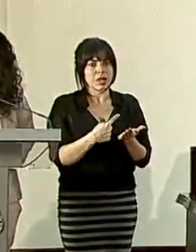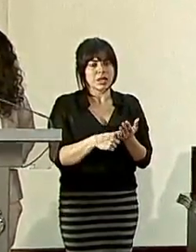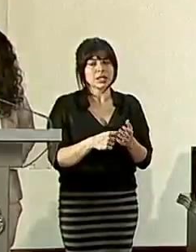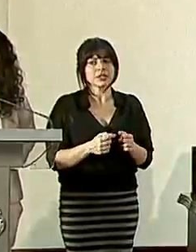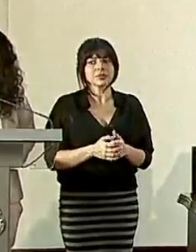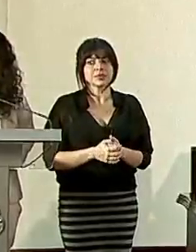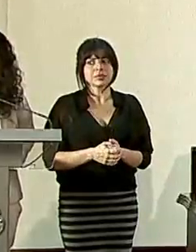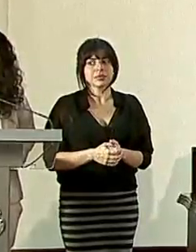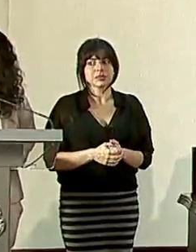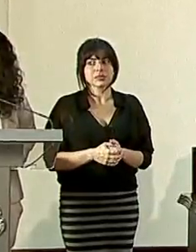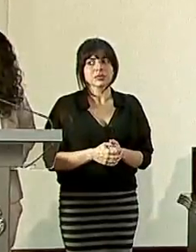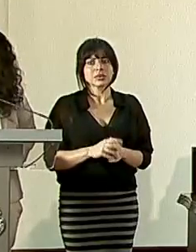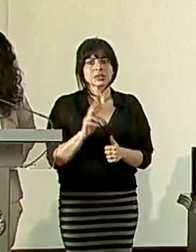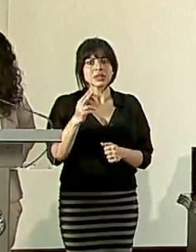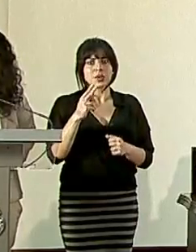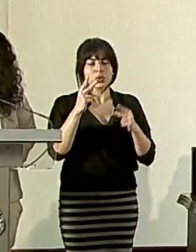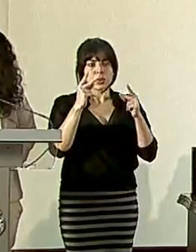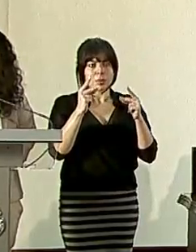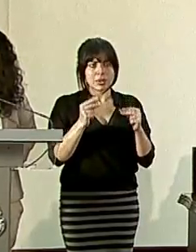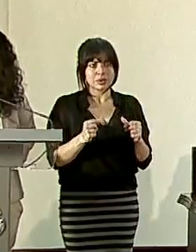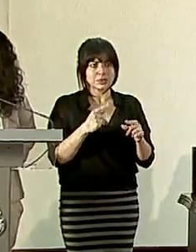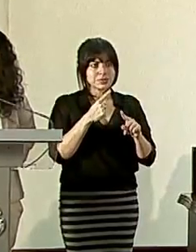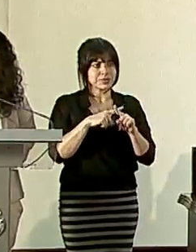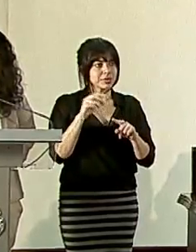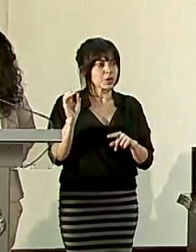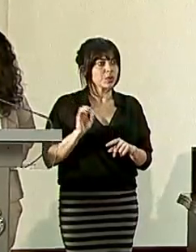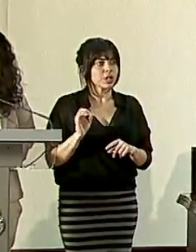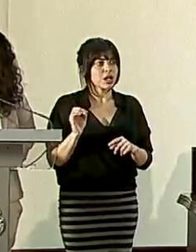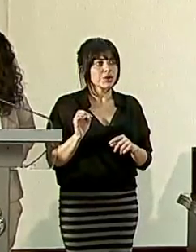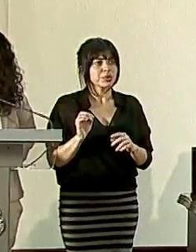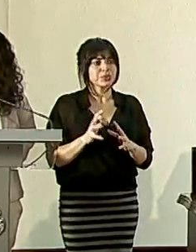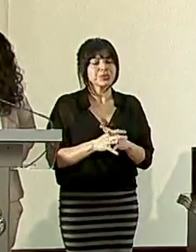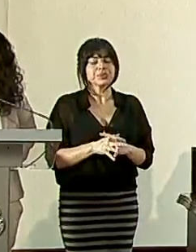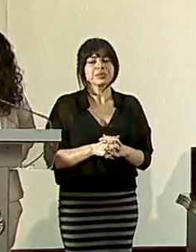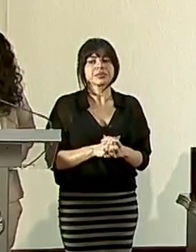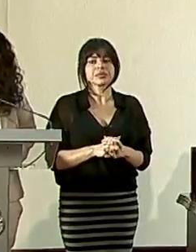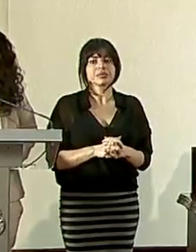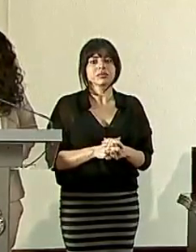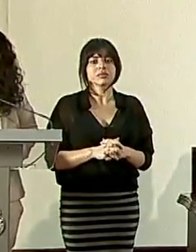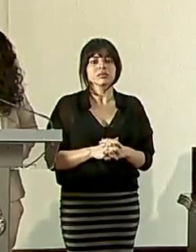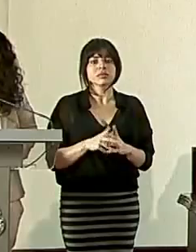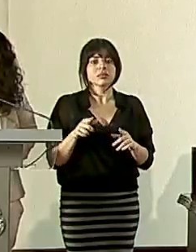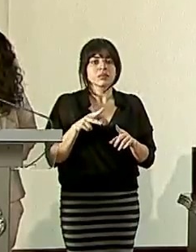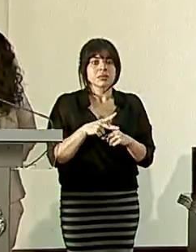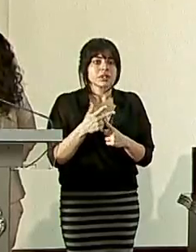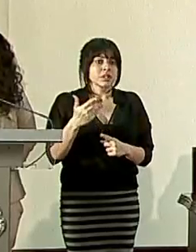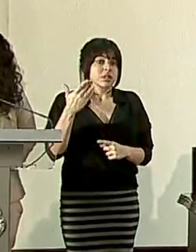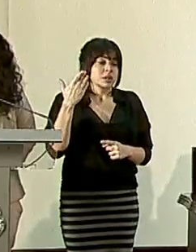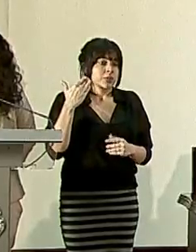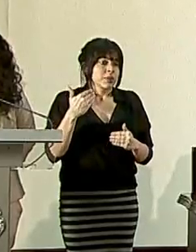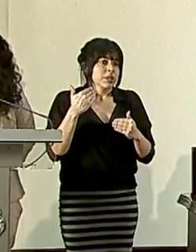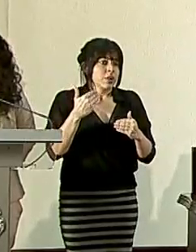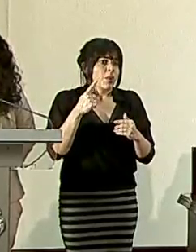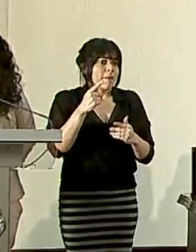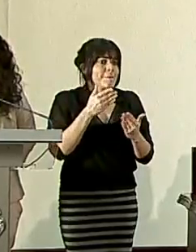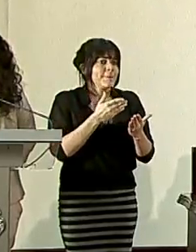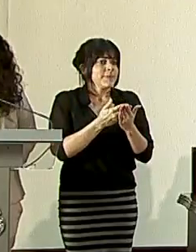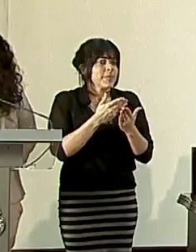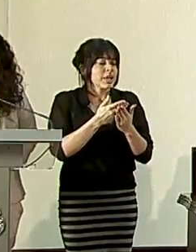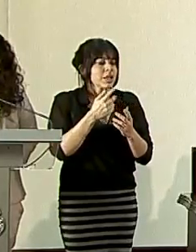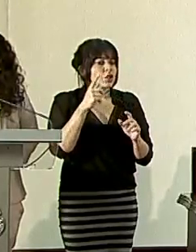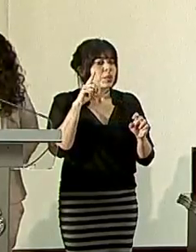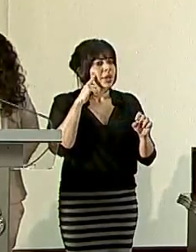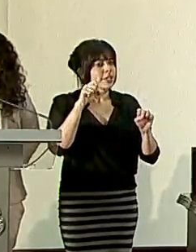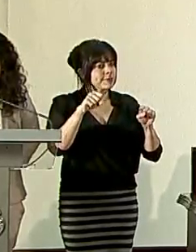del segundo presupuesto extraordinario, que llegó originalmente con un planteamiento de